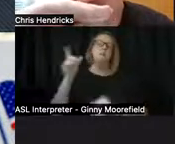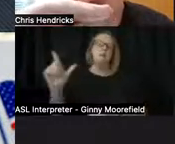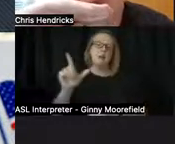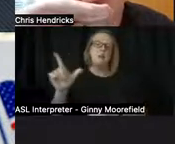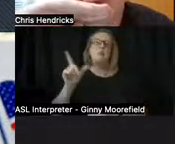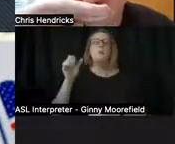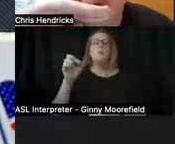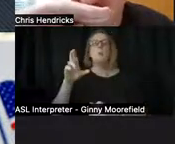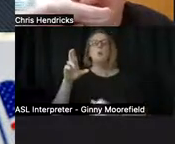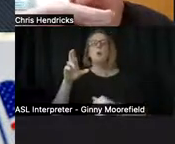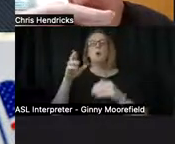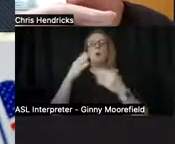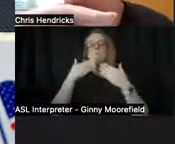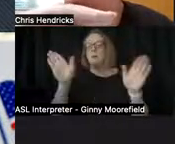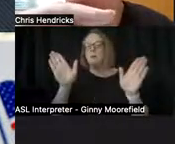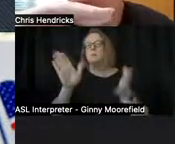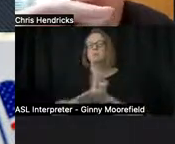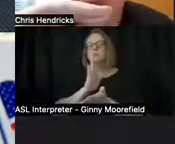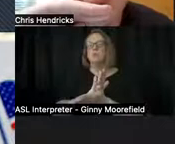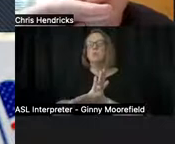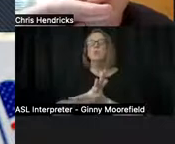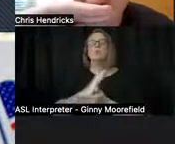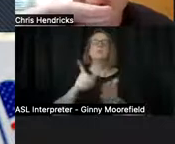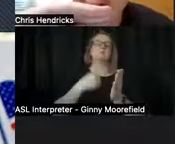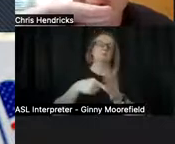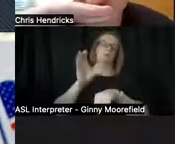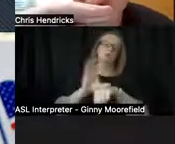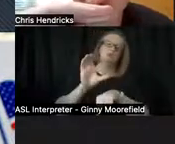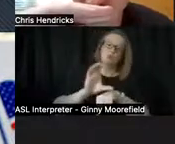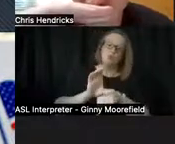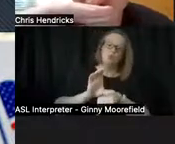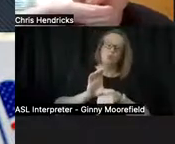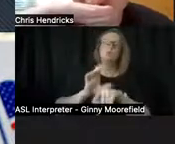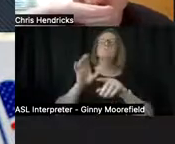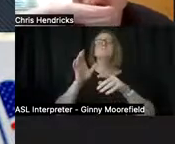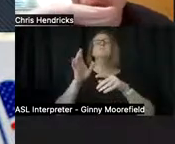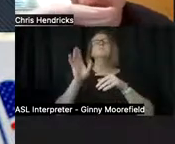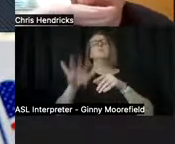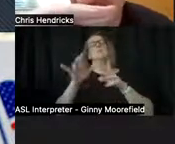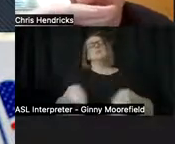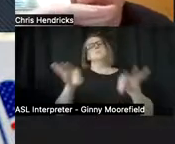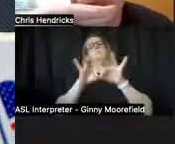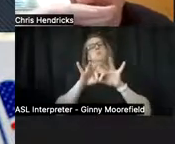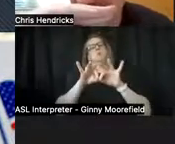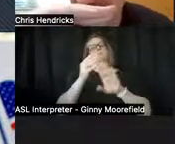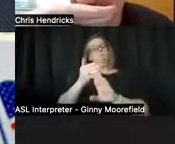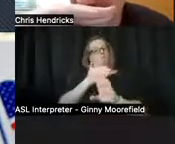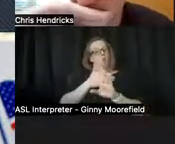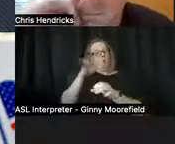una biblioteca en un colegio público A veces en una iglesia Es importante saber